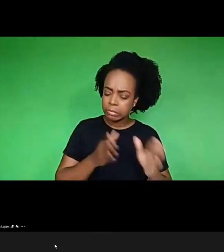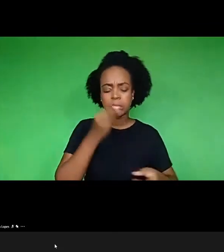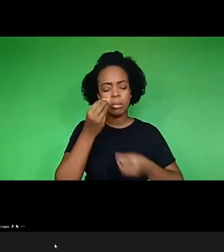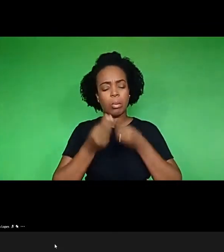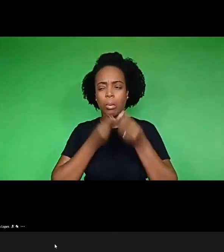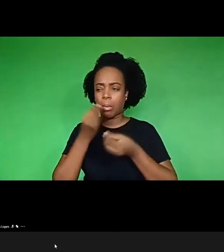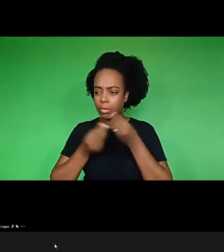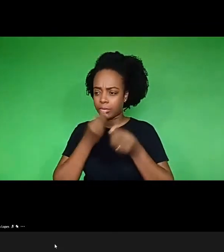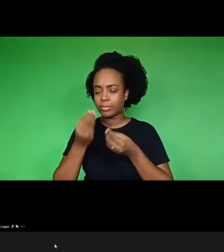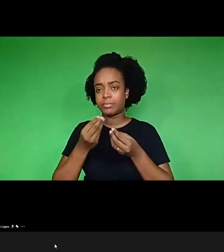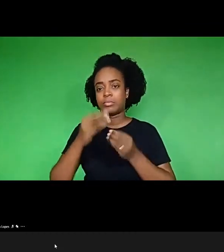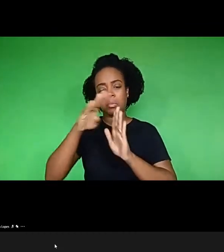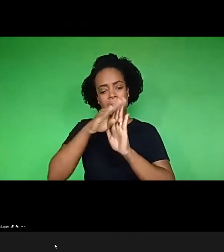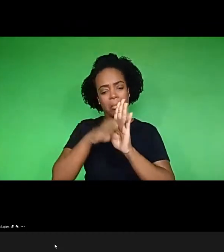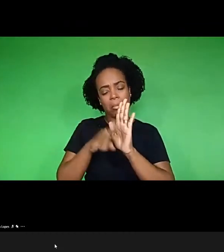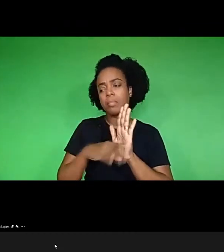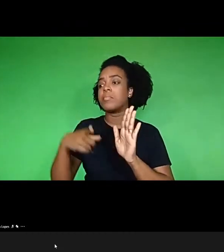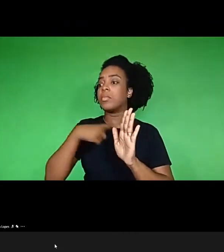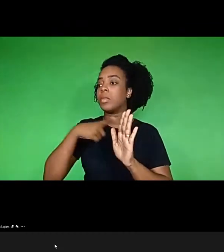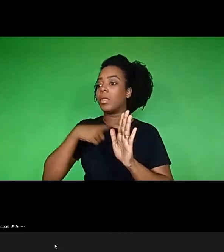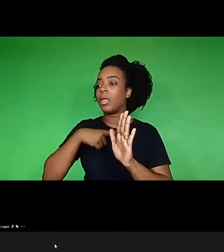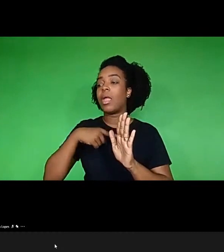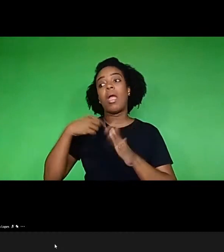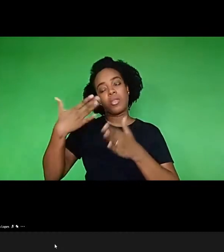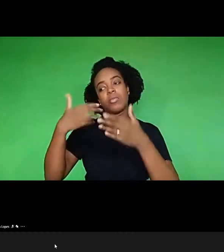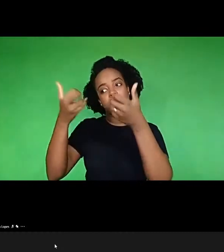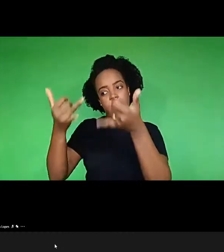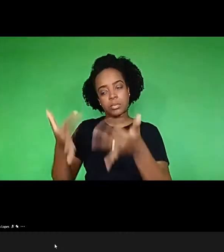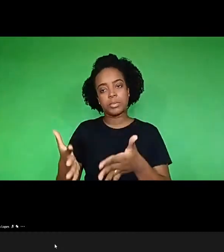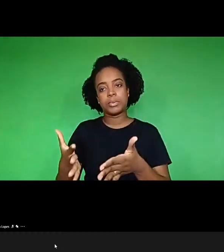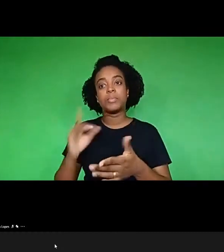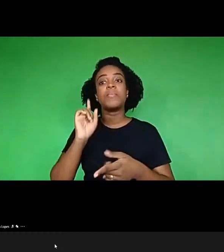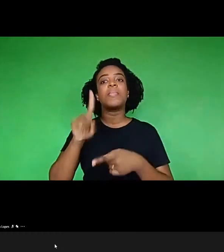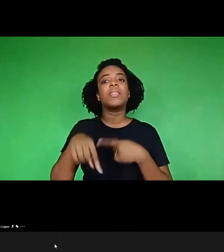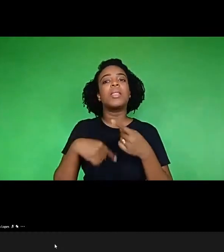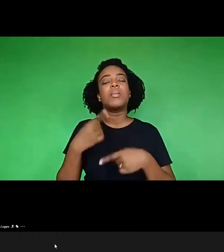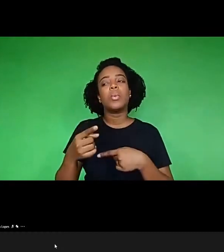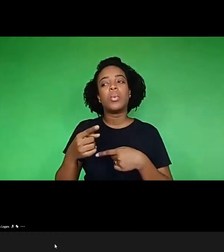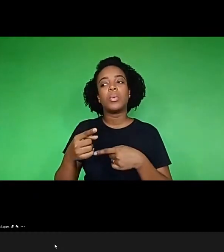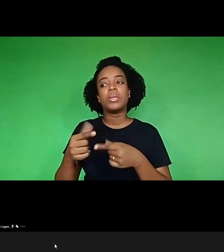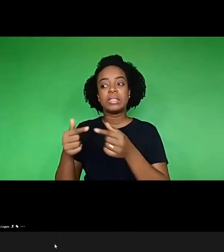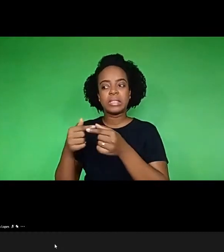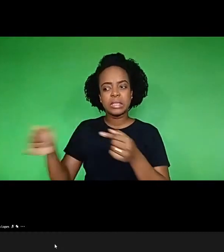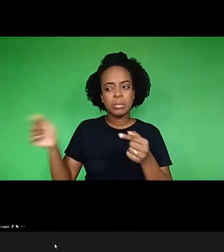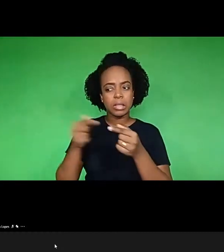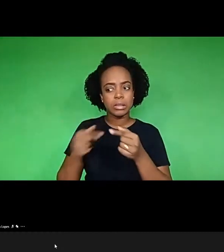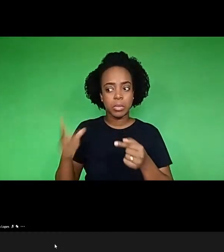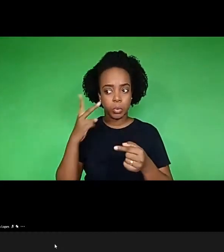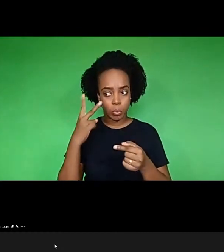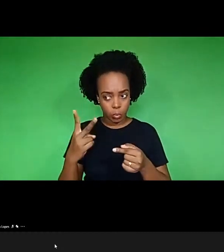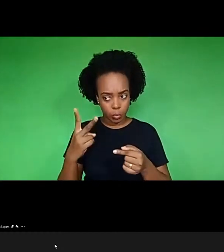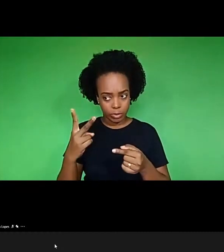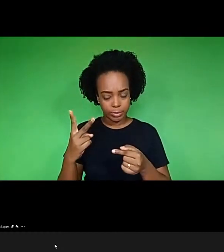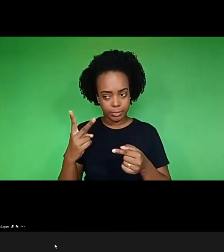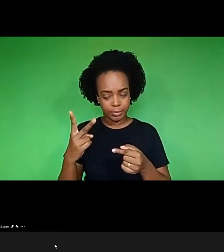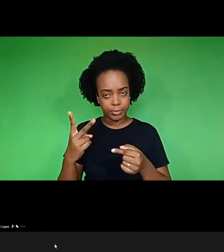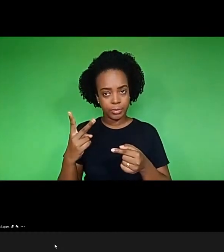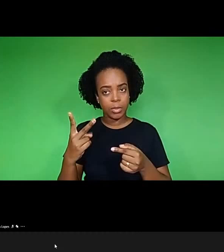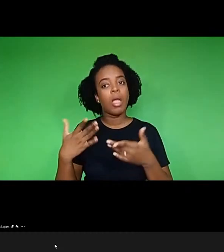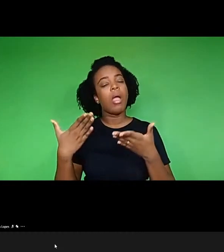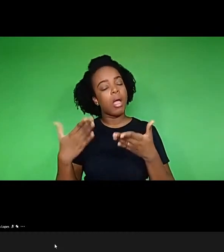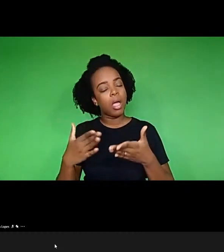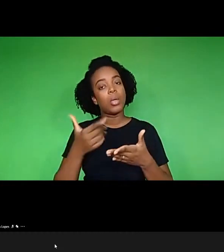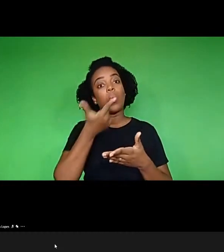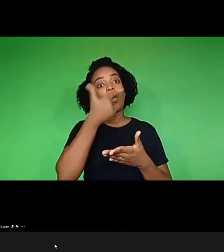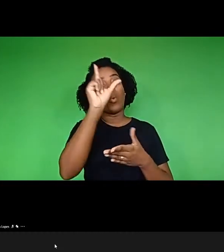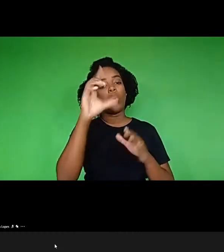semanas para trabalhar junto com vocês. Depois dessas 2 semanas, entrará o outro grupo de